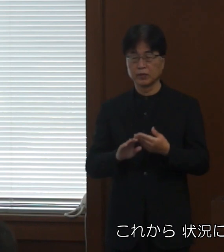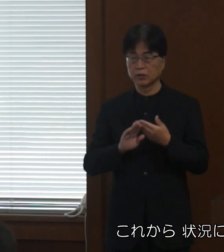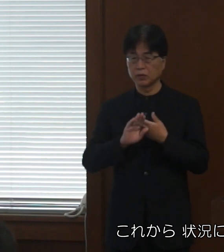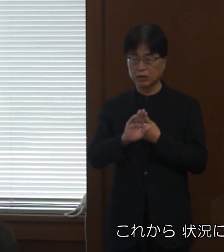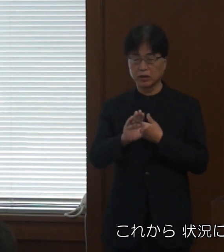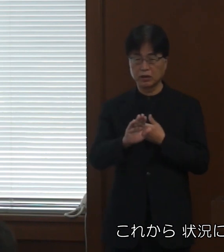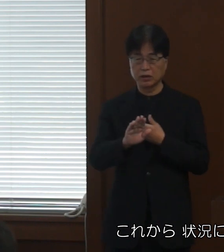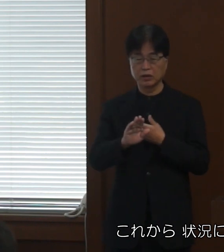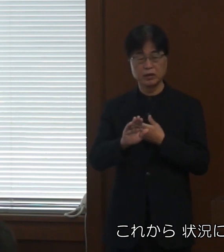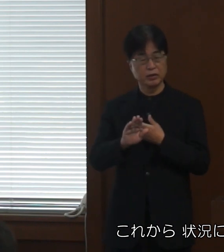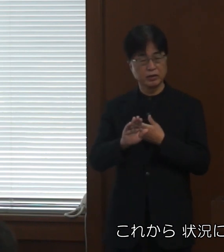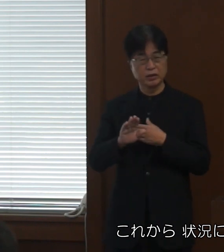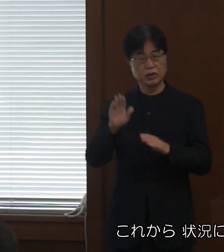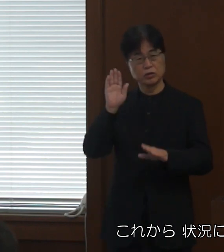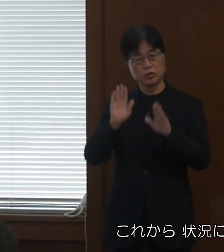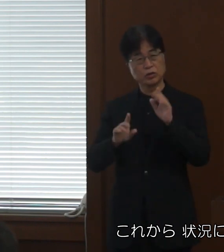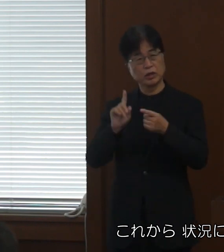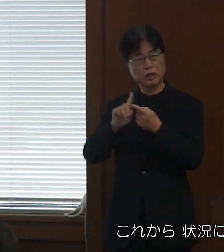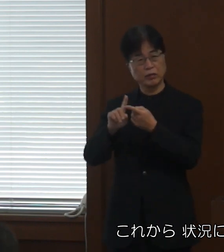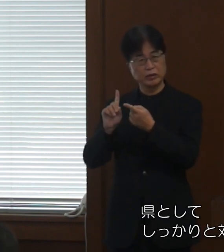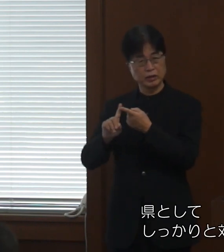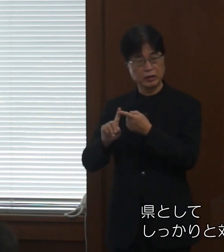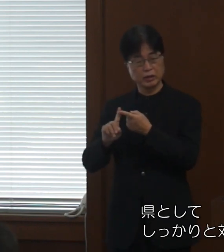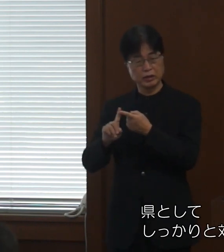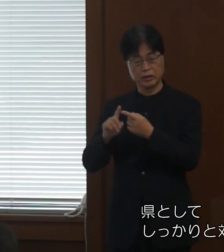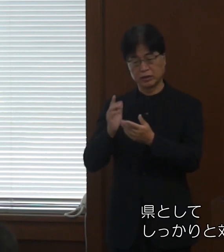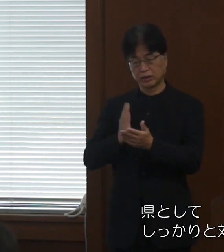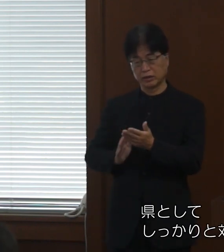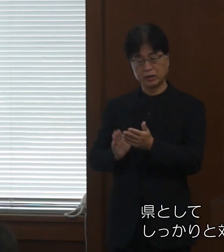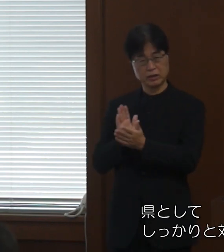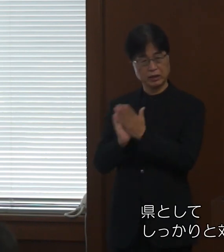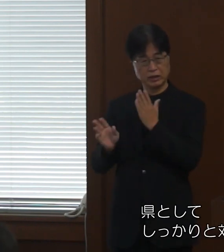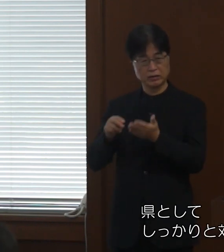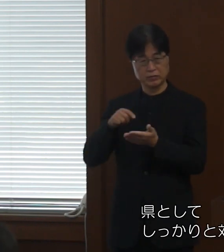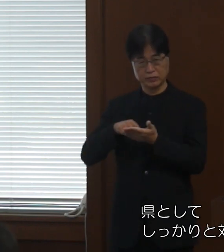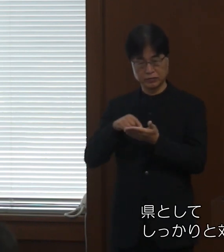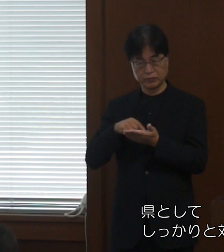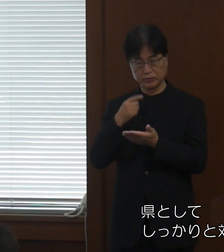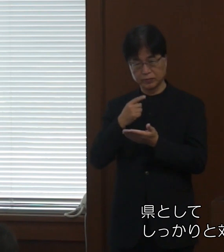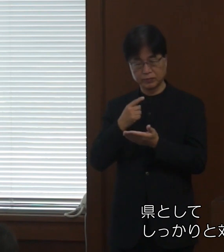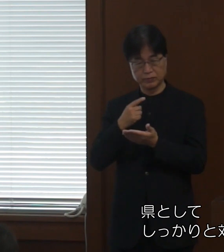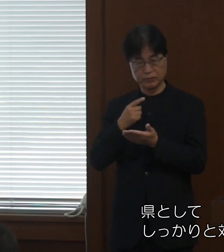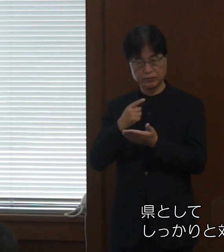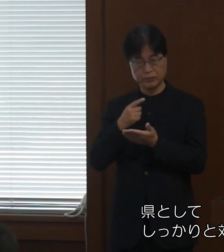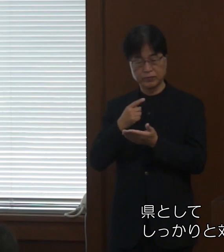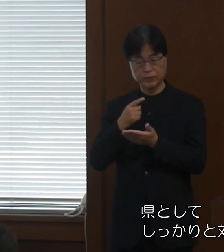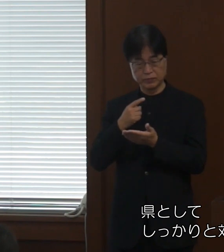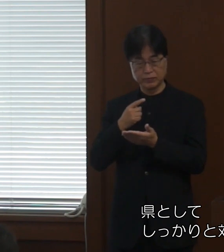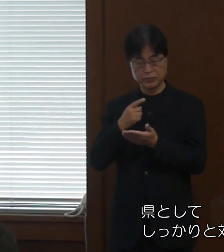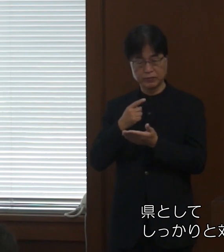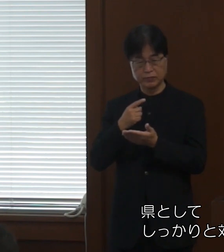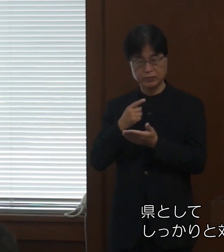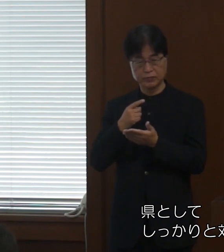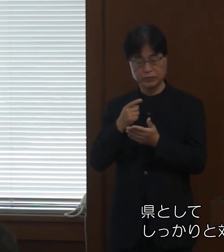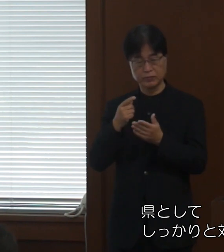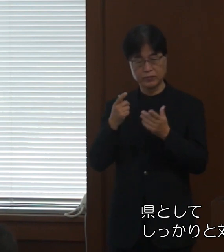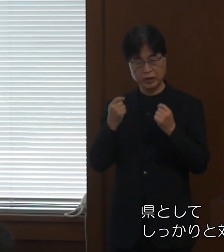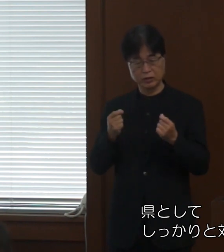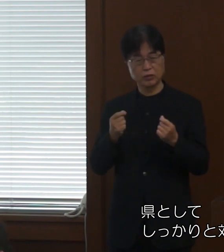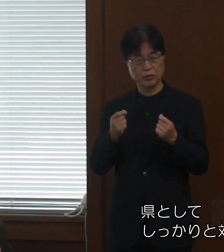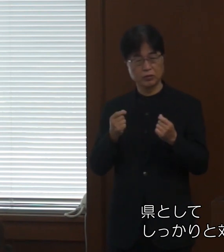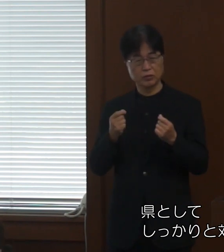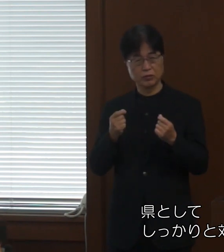状況に応じてなんですけれども県としてしっかりと対応